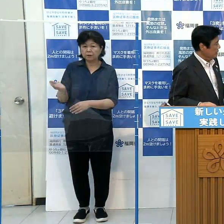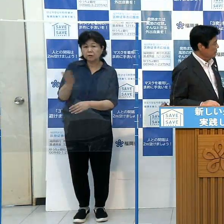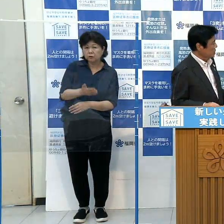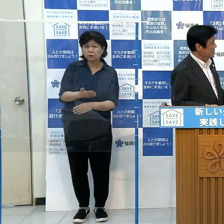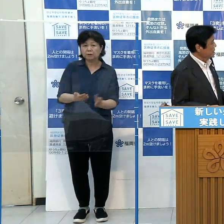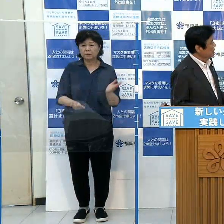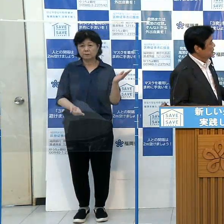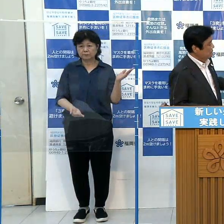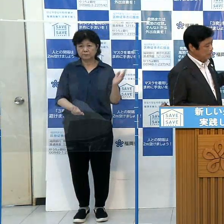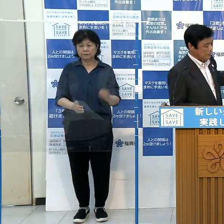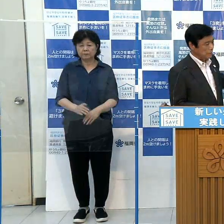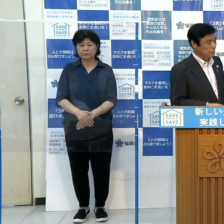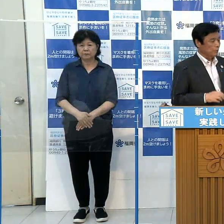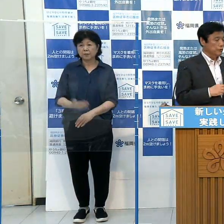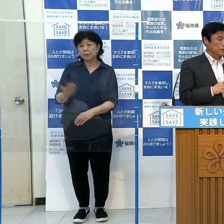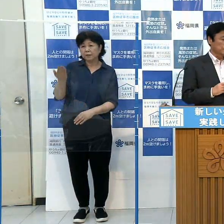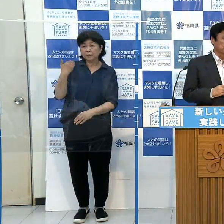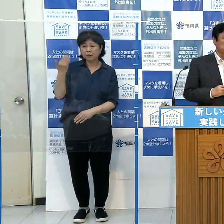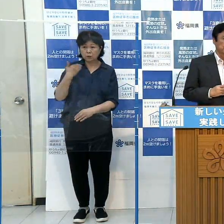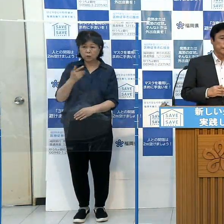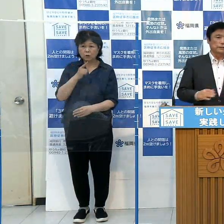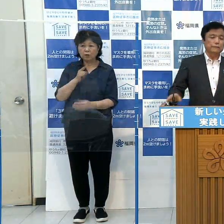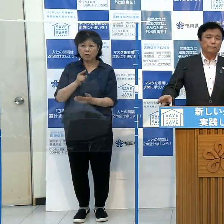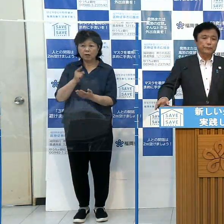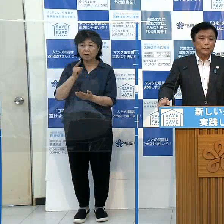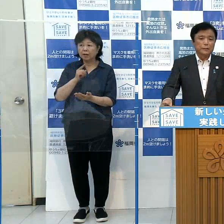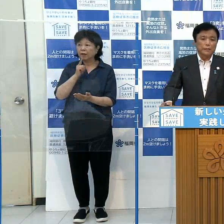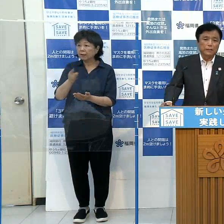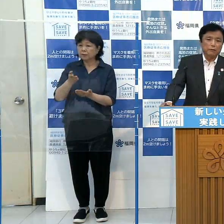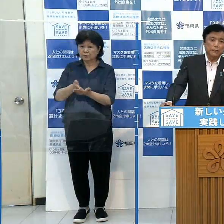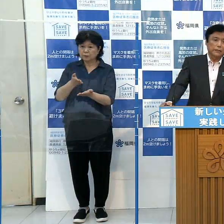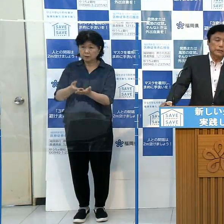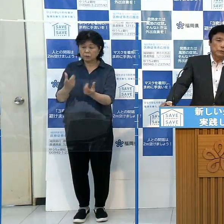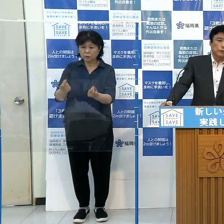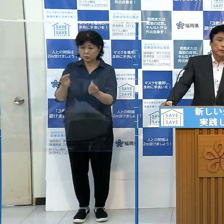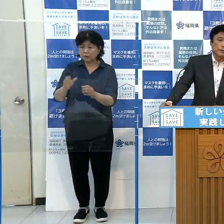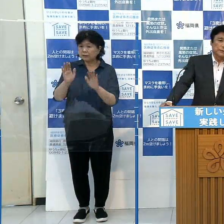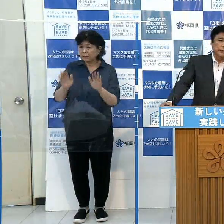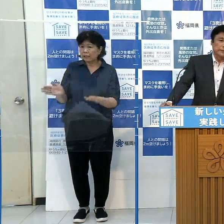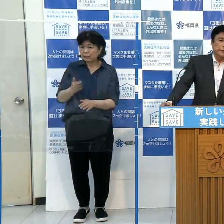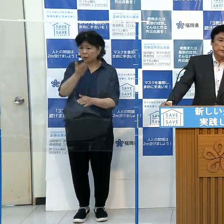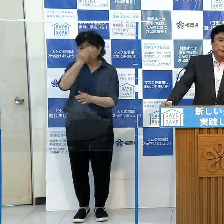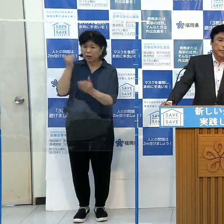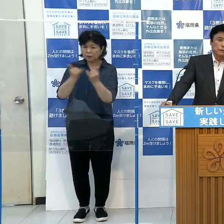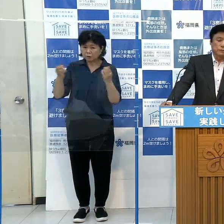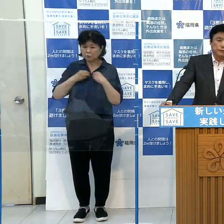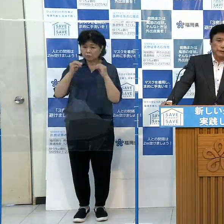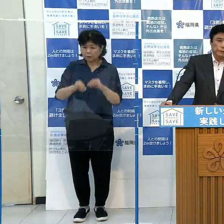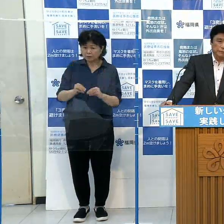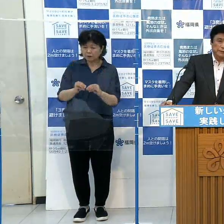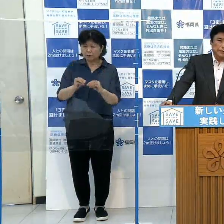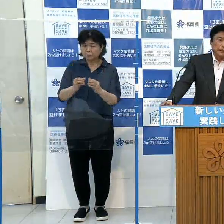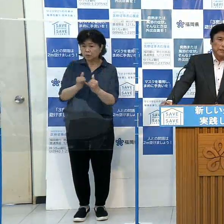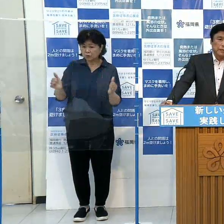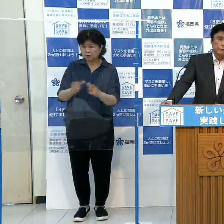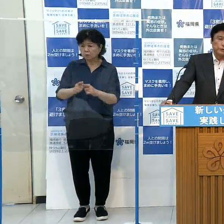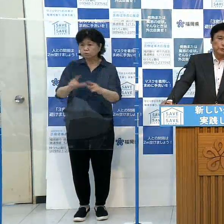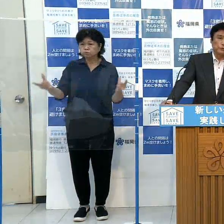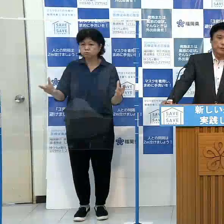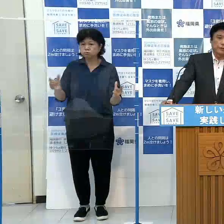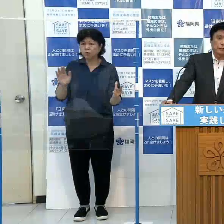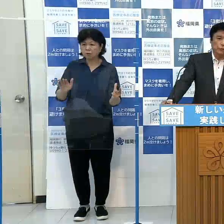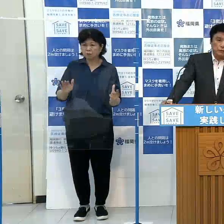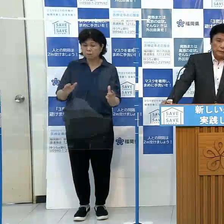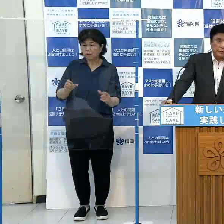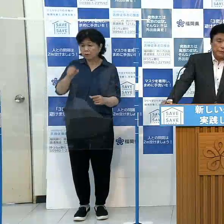開けていただきたいと思います。先ほど申し上げましたように最近若い方の感染者が増えております。無